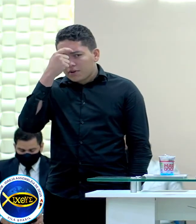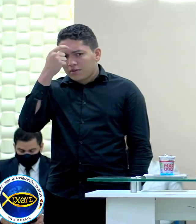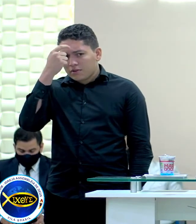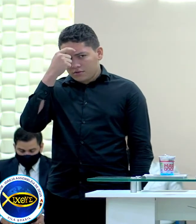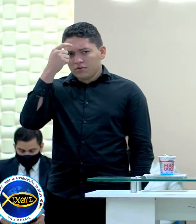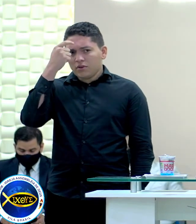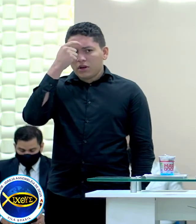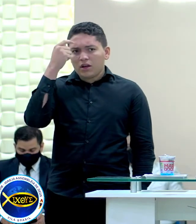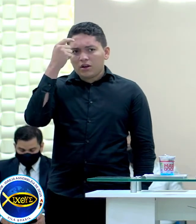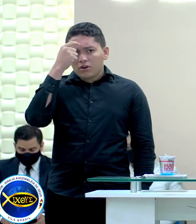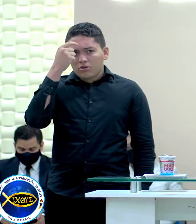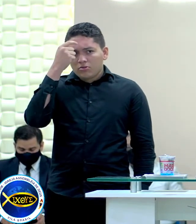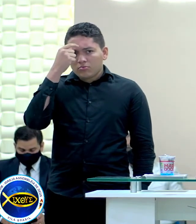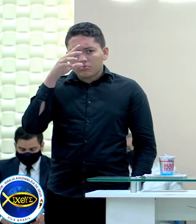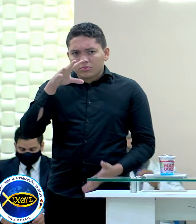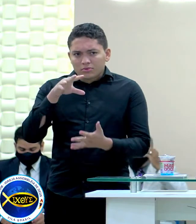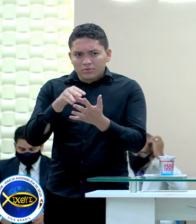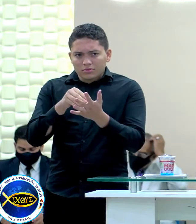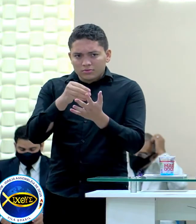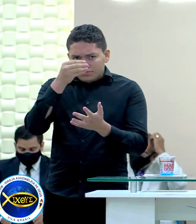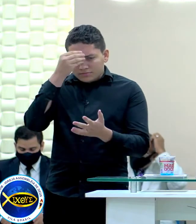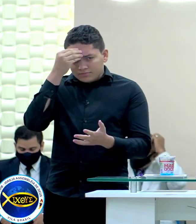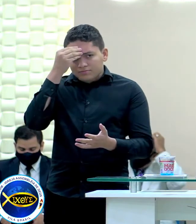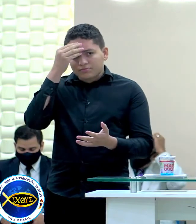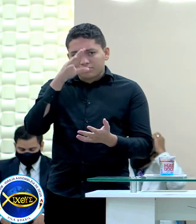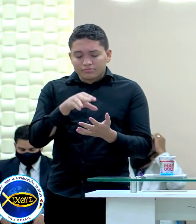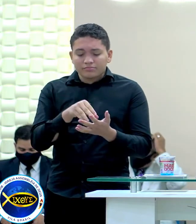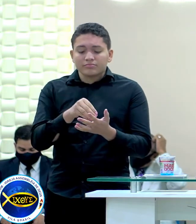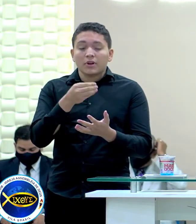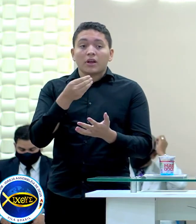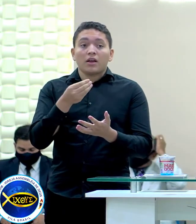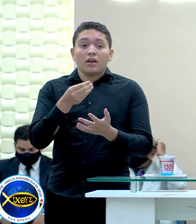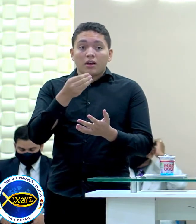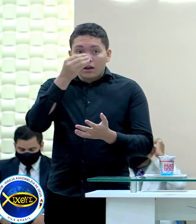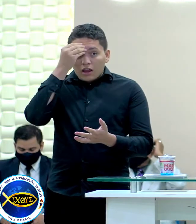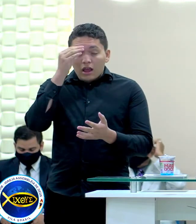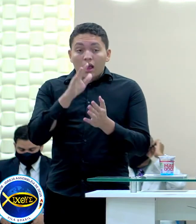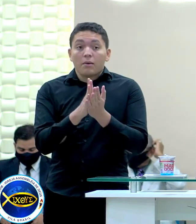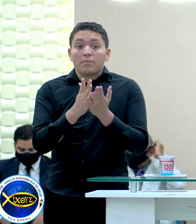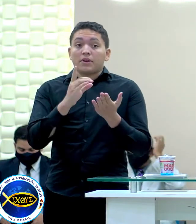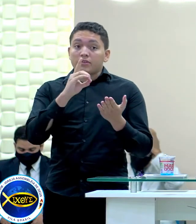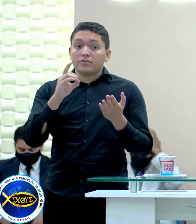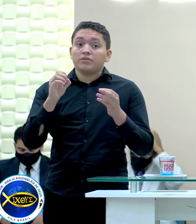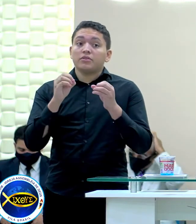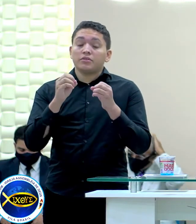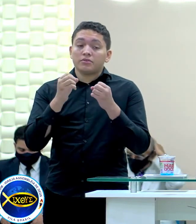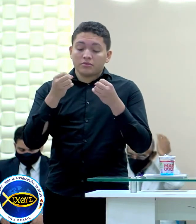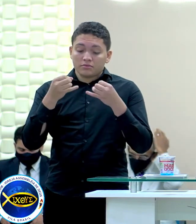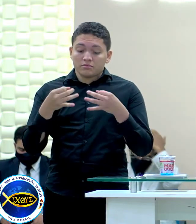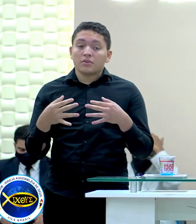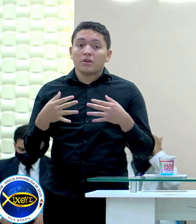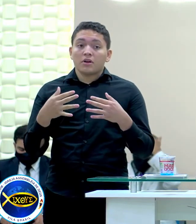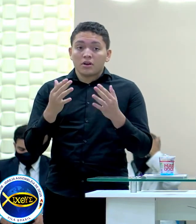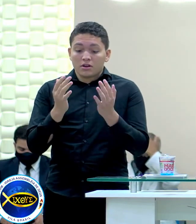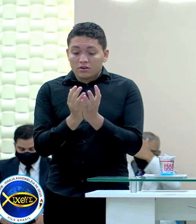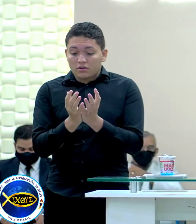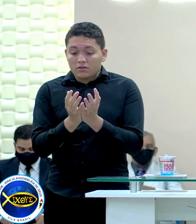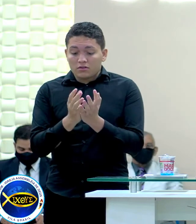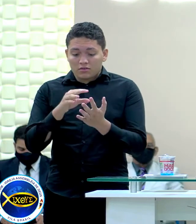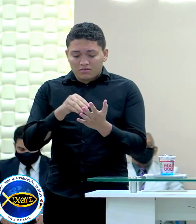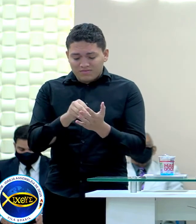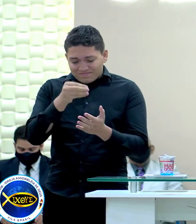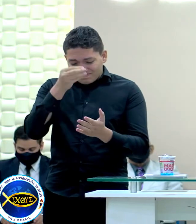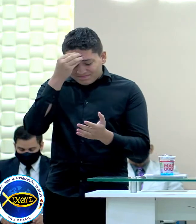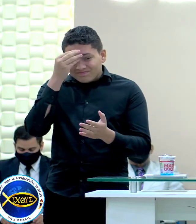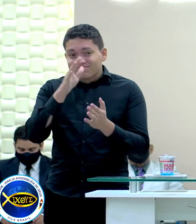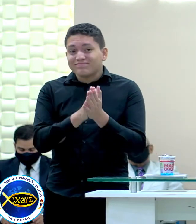o escrito dentro. É isso que a palavra do Senhor está dizendo. O crente vive com a cabeça cheia de